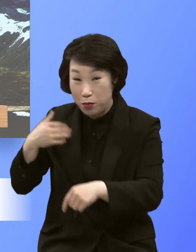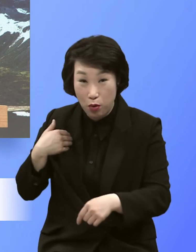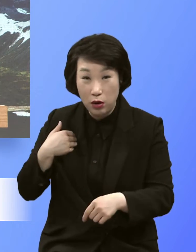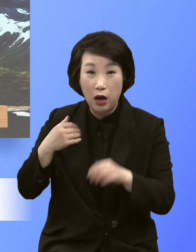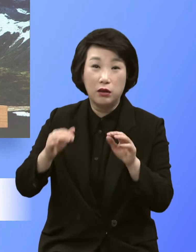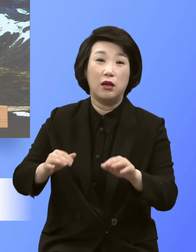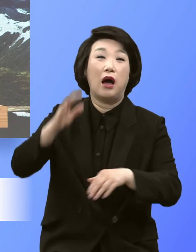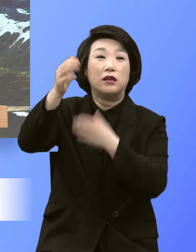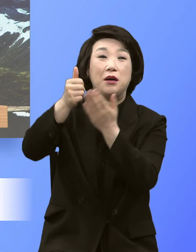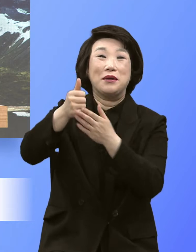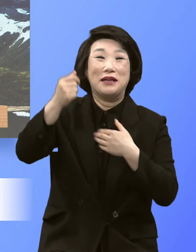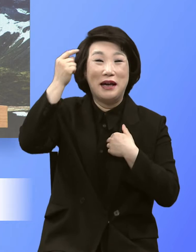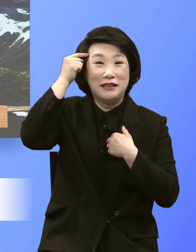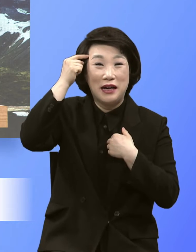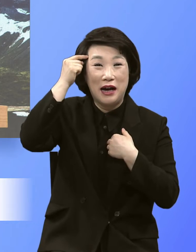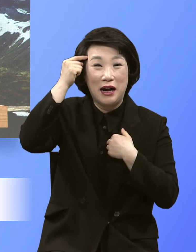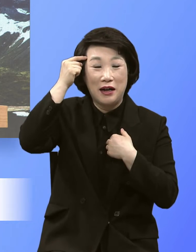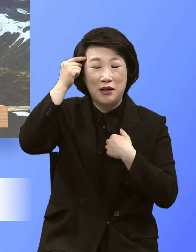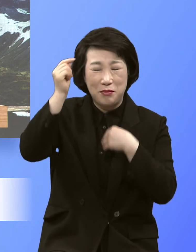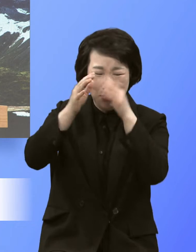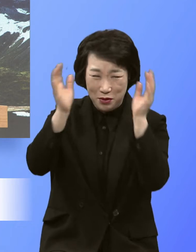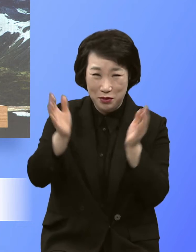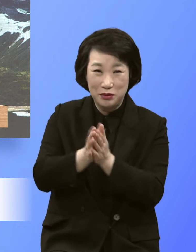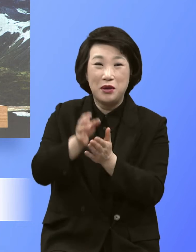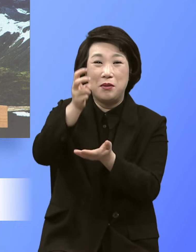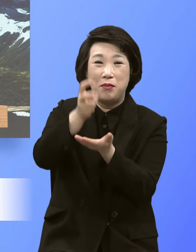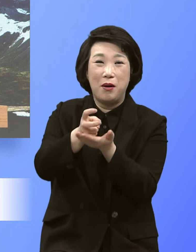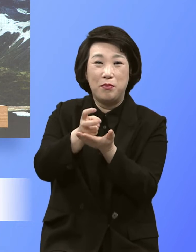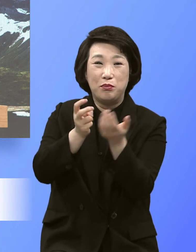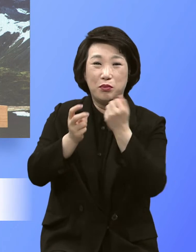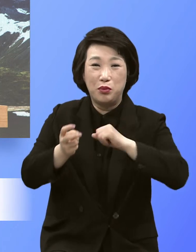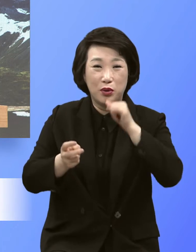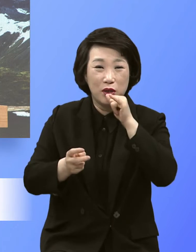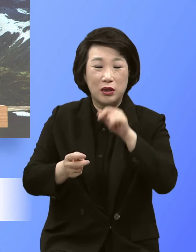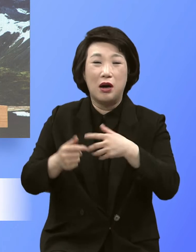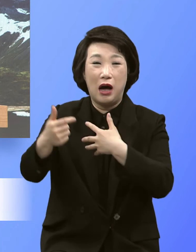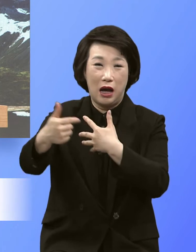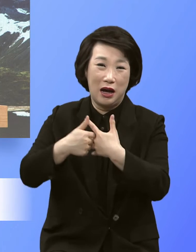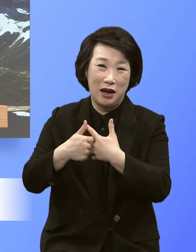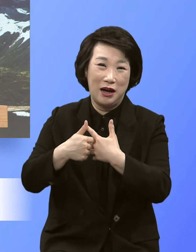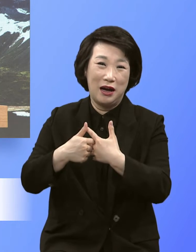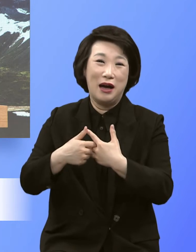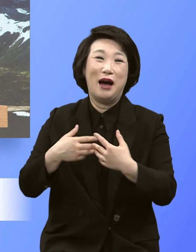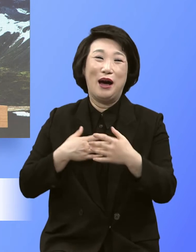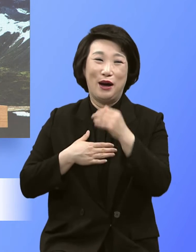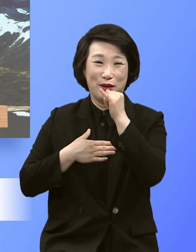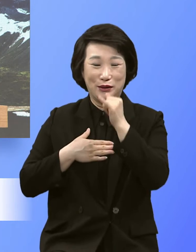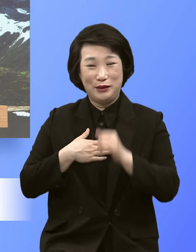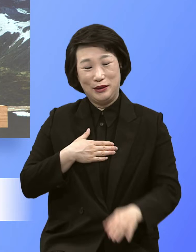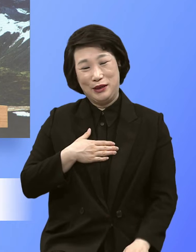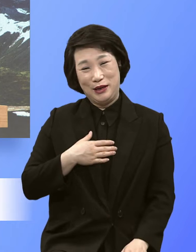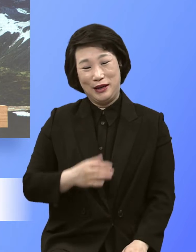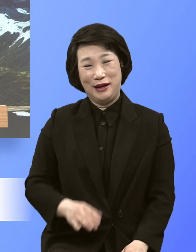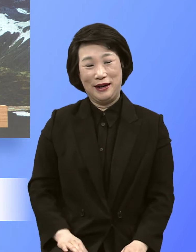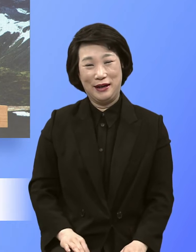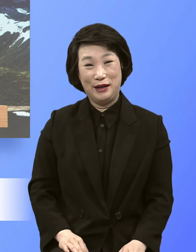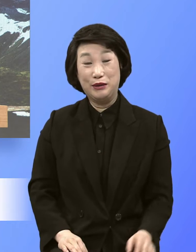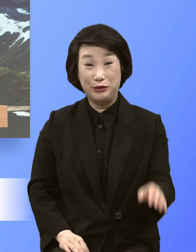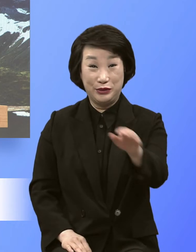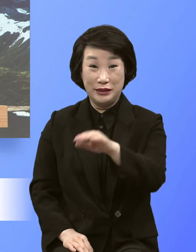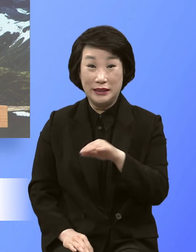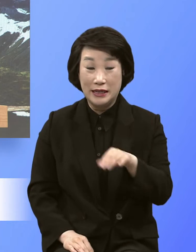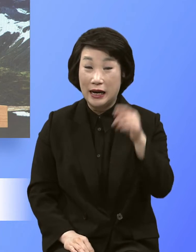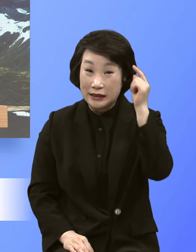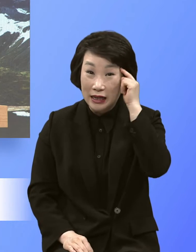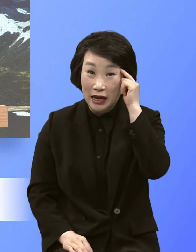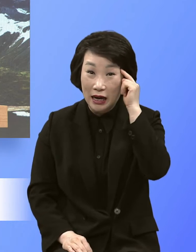하나님은 생각에서부터 질서를 파괴하고 있는 것을 알고 있으므로 우리는